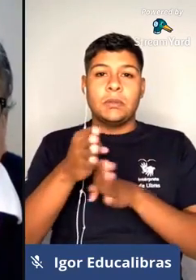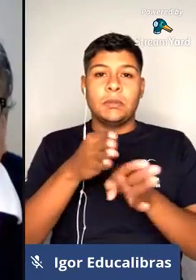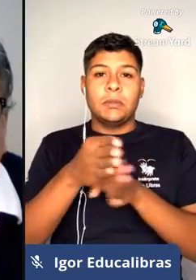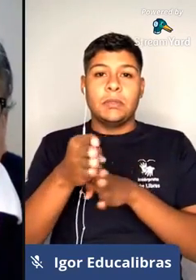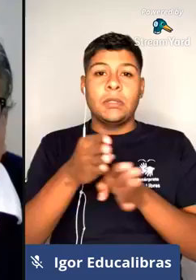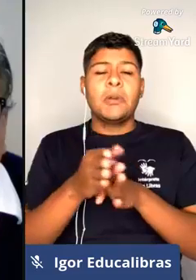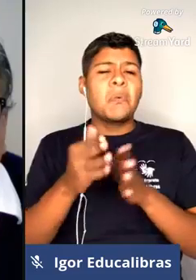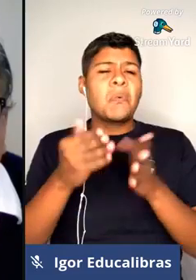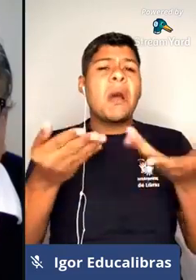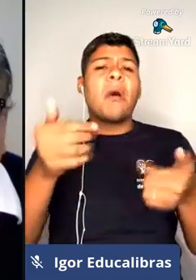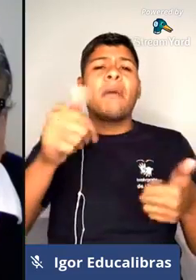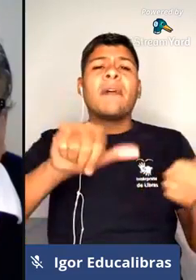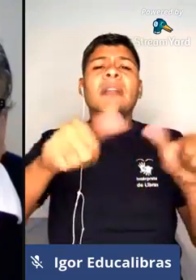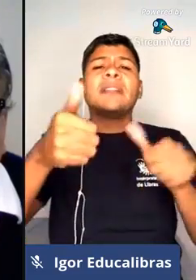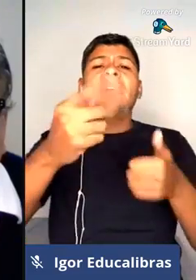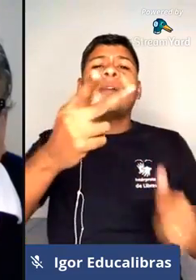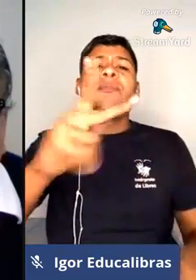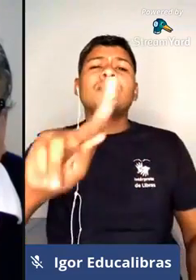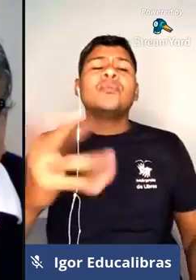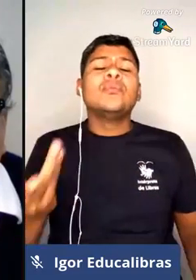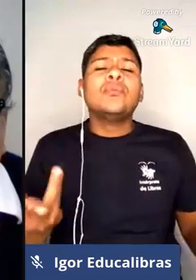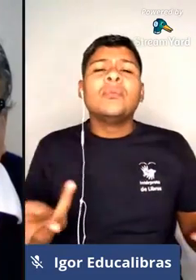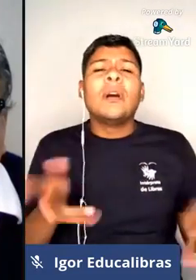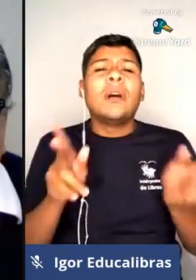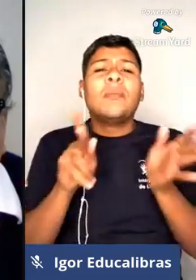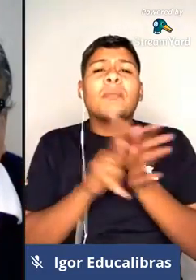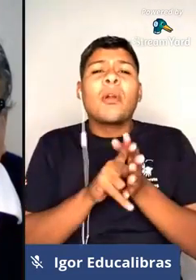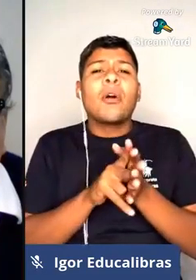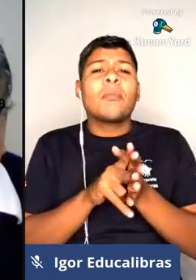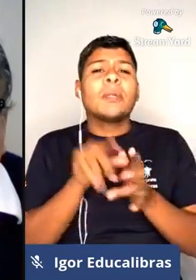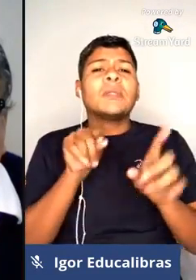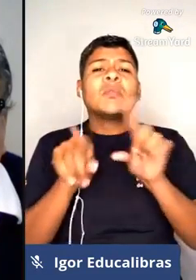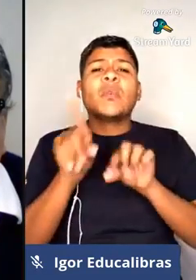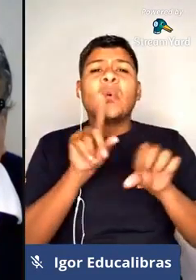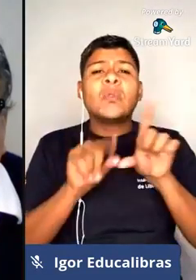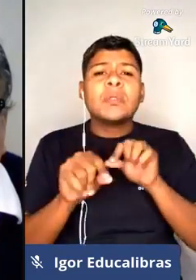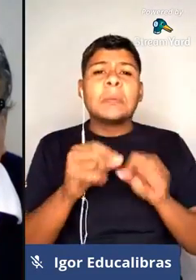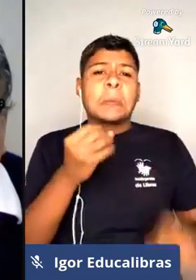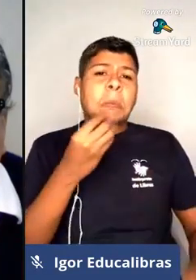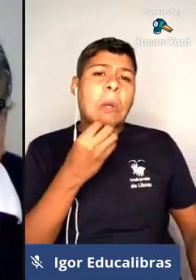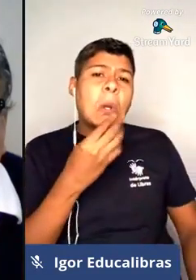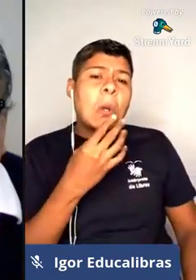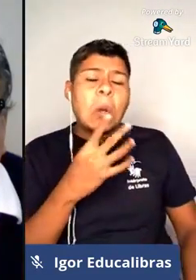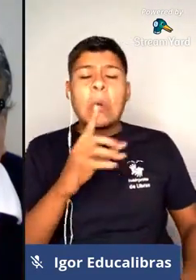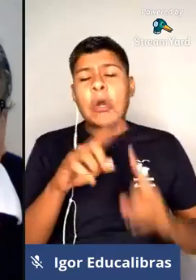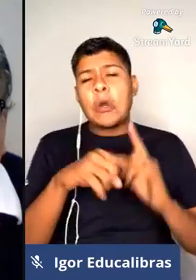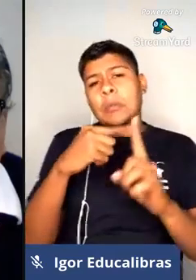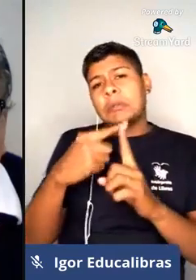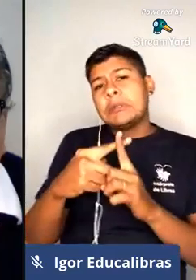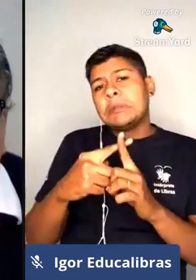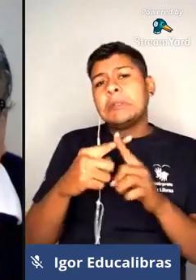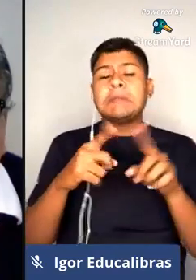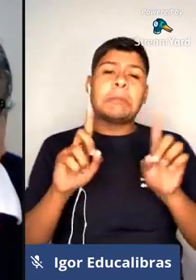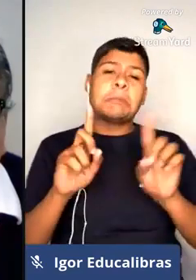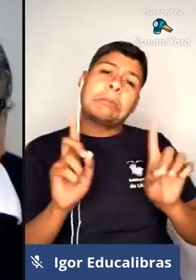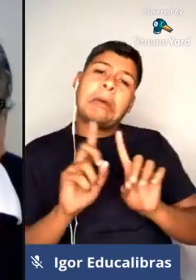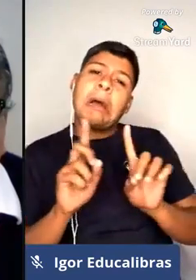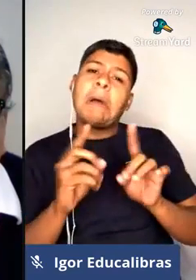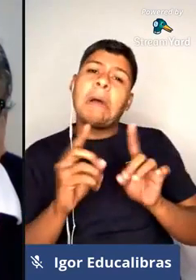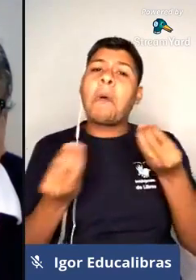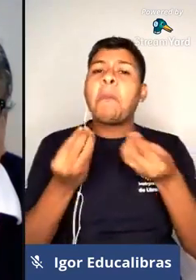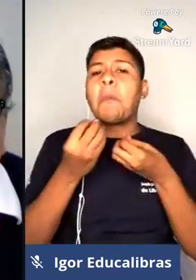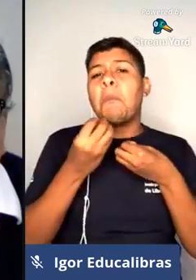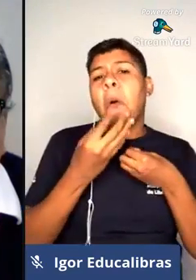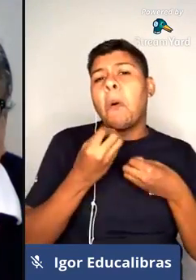Qual a sua avaliação dessa medida? Foi válida, positiva? Né? Isso é